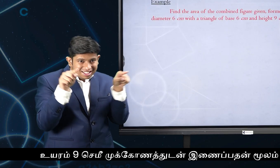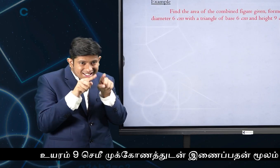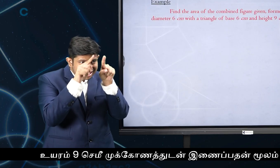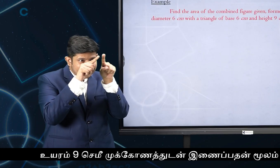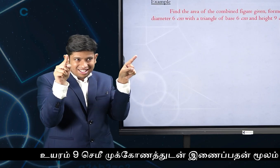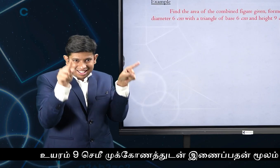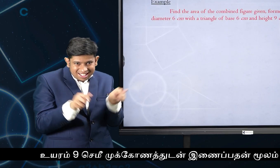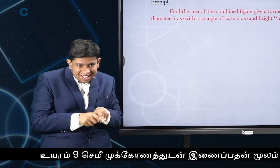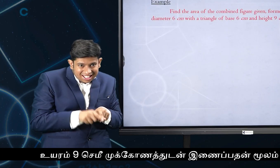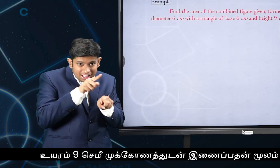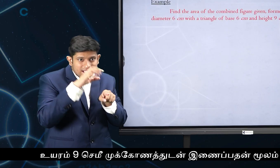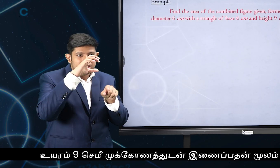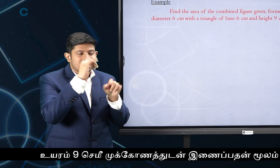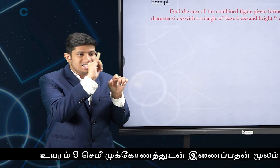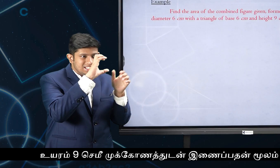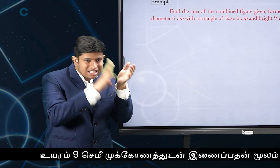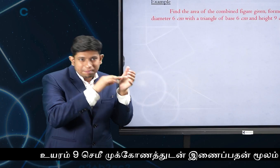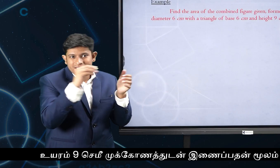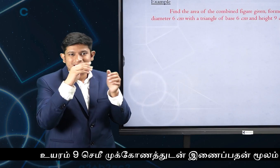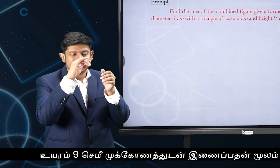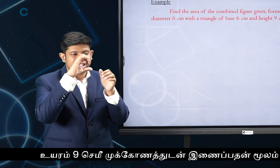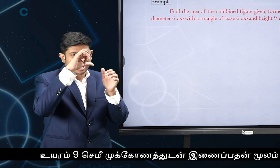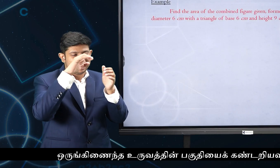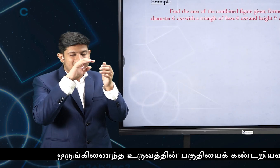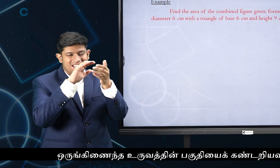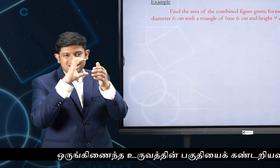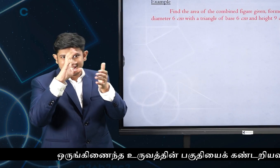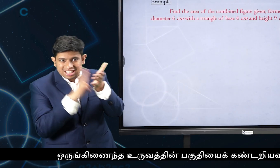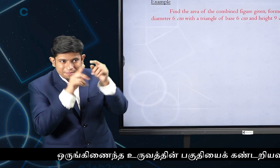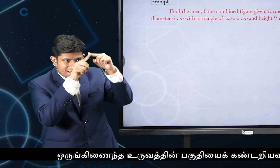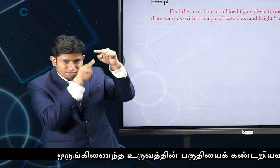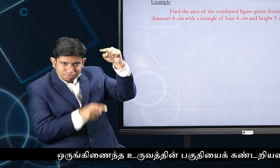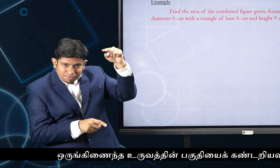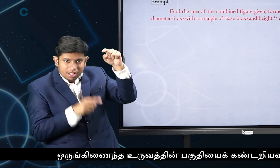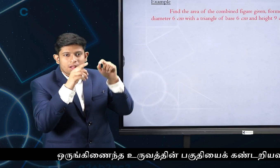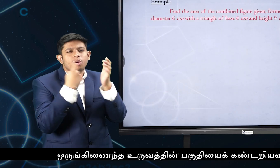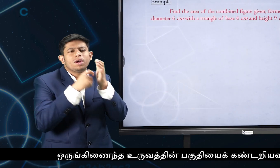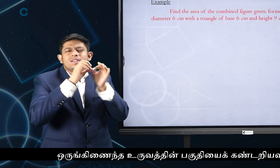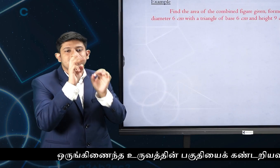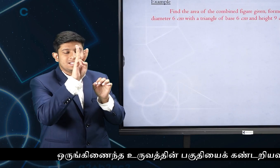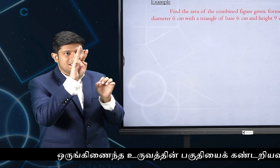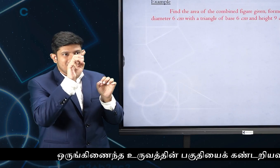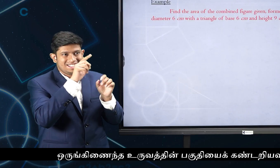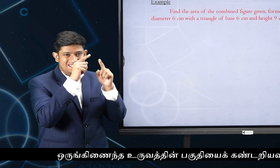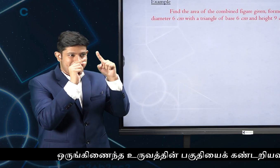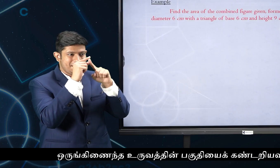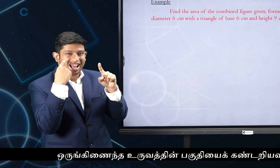முக்கோணத்துடன் இணைப்பதன் மூலம் உருவாக்கப்பட்ட ஒருங்கிணைந்த உருவங்களின் பகுதியை கண்டறியவும்.